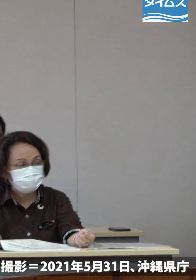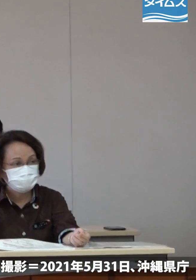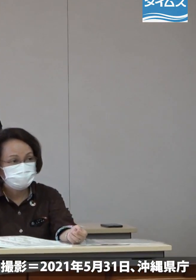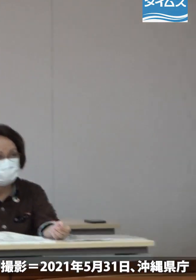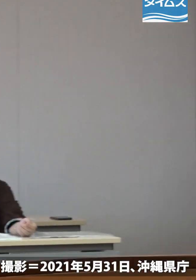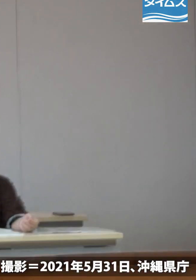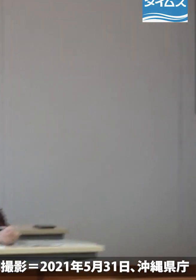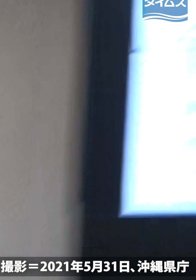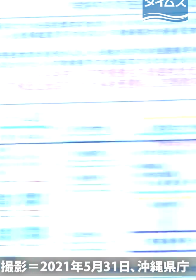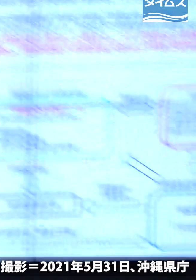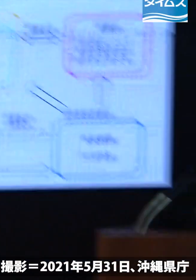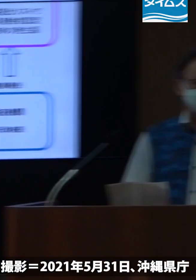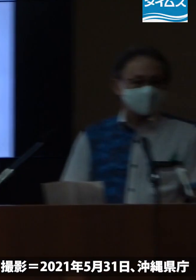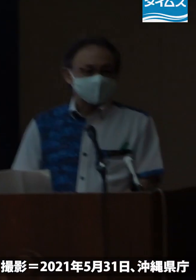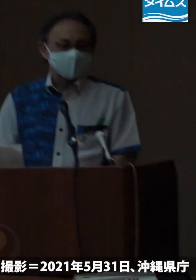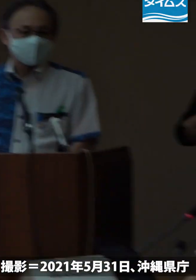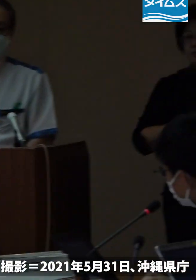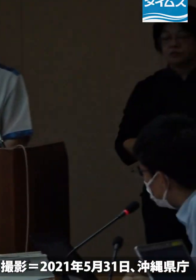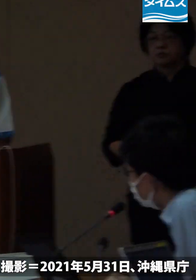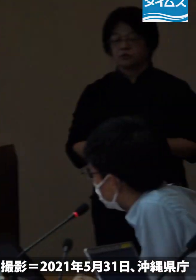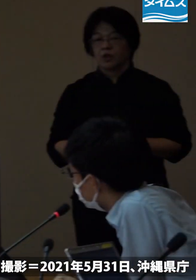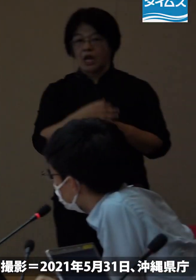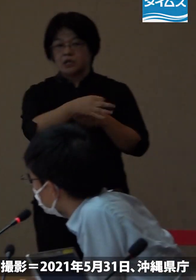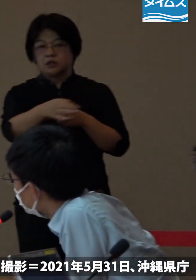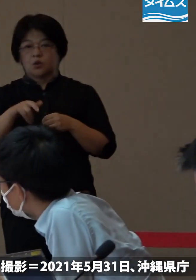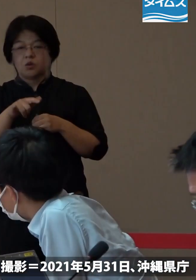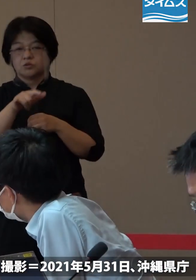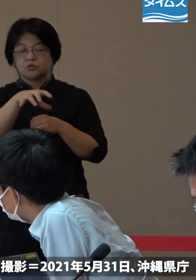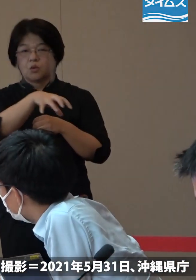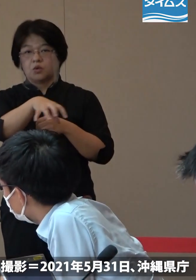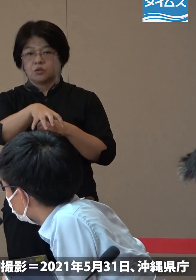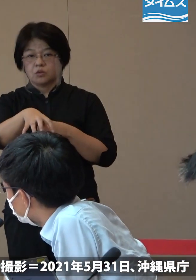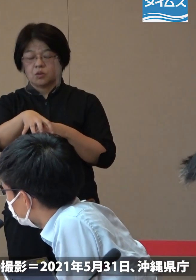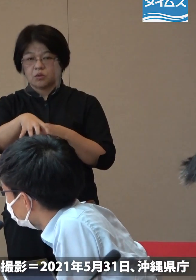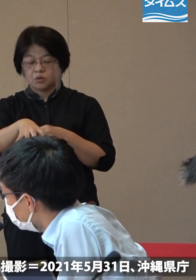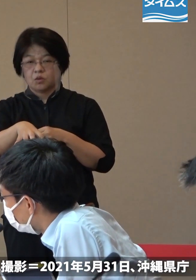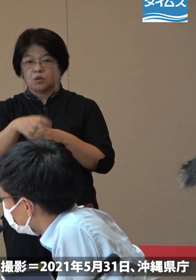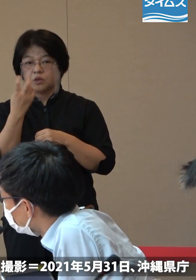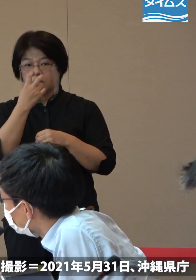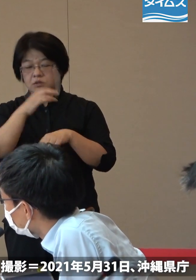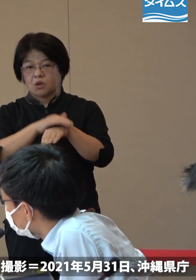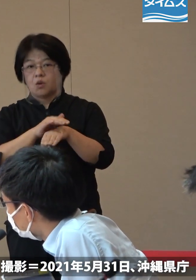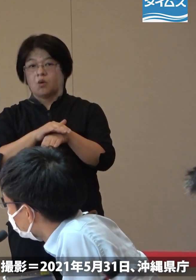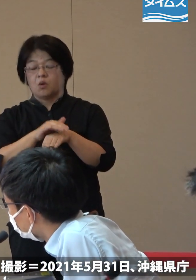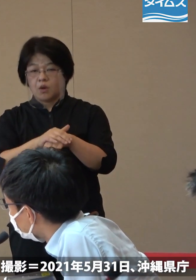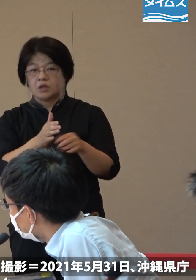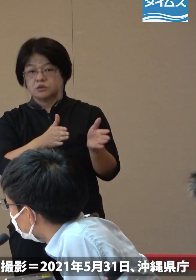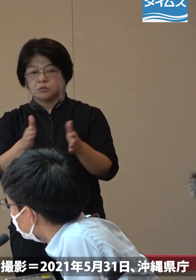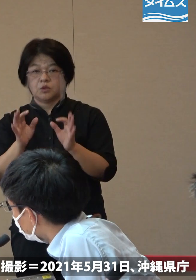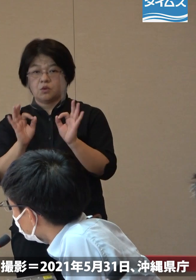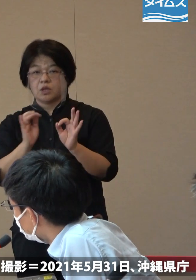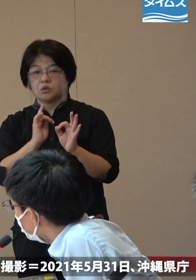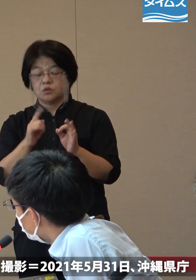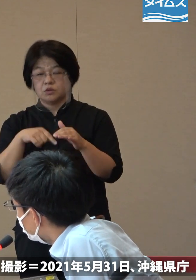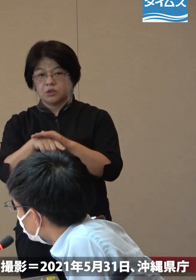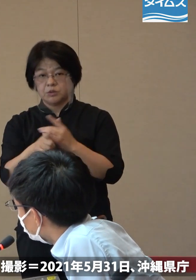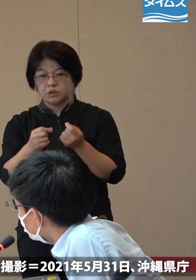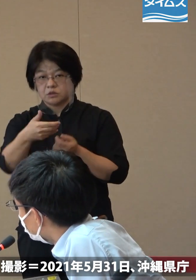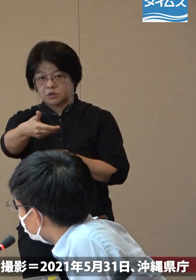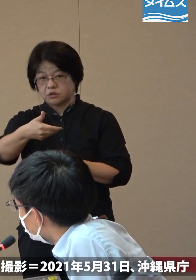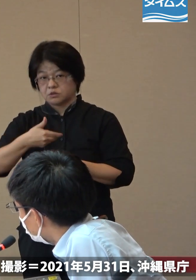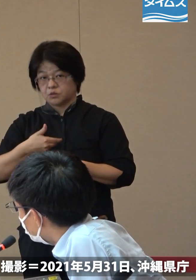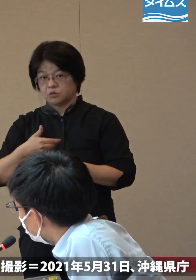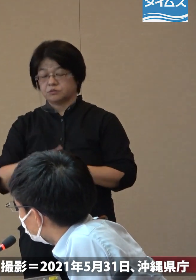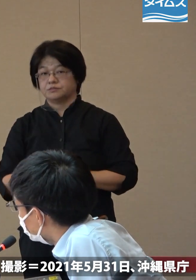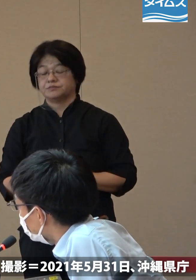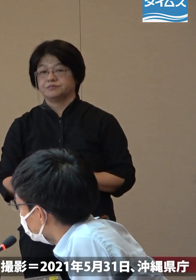もう一点なんですが、離島高校での PCR は体制を整えたという体制をもう整えたということで